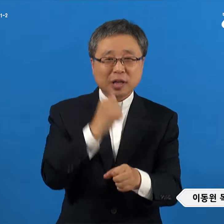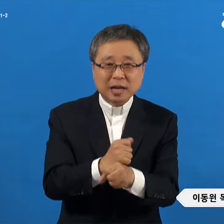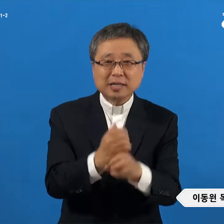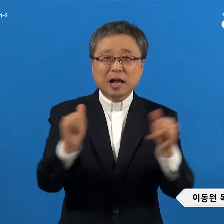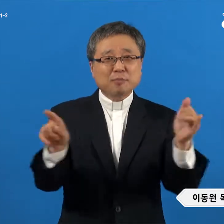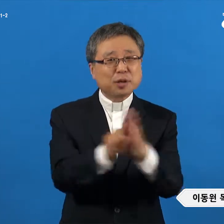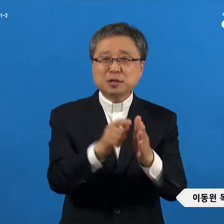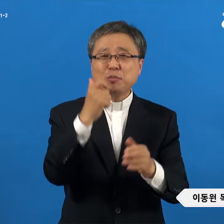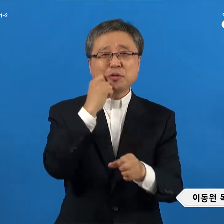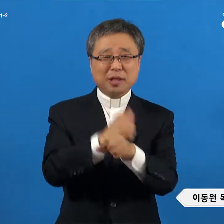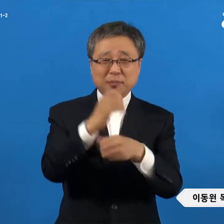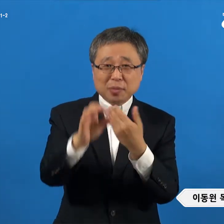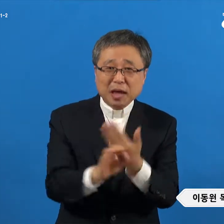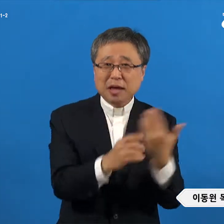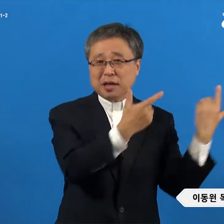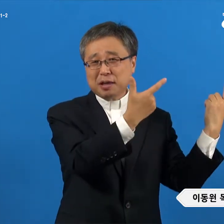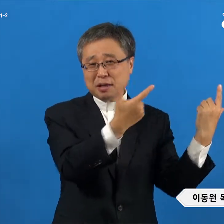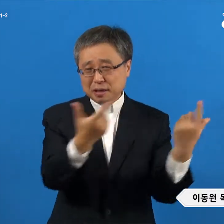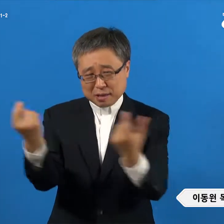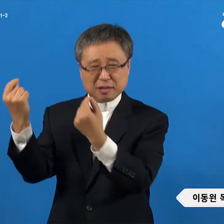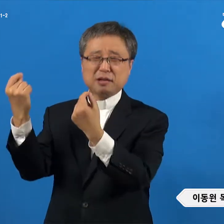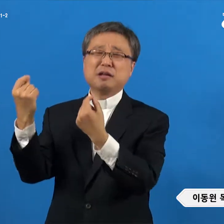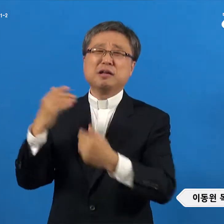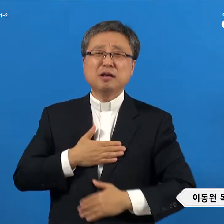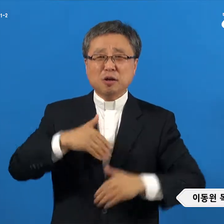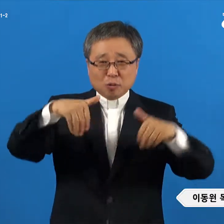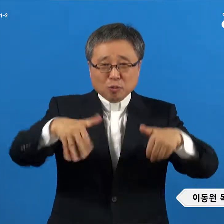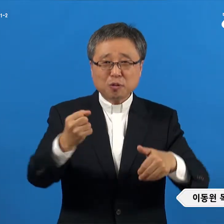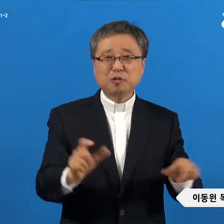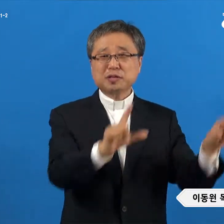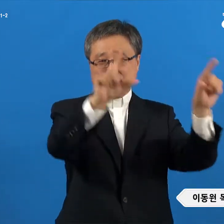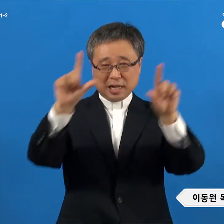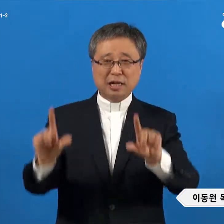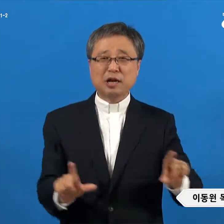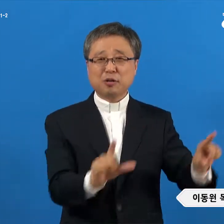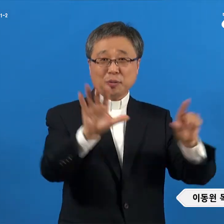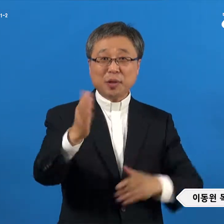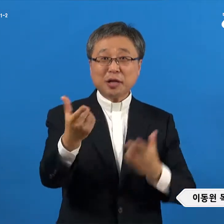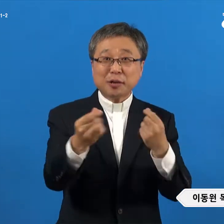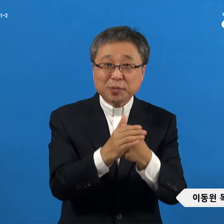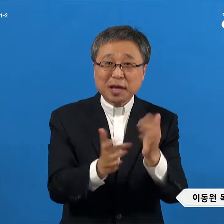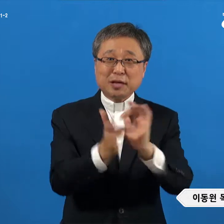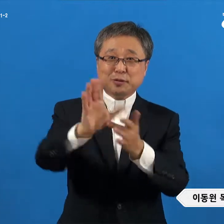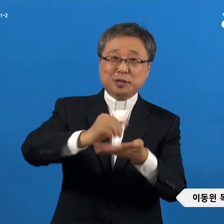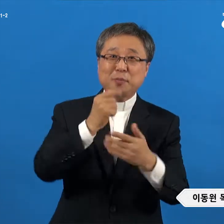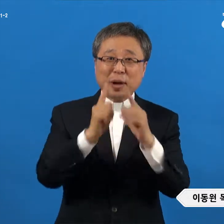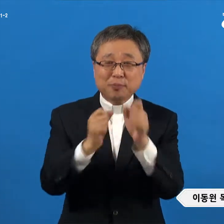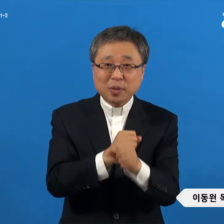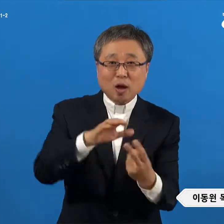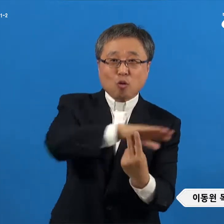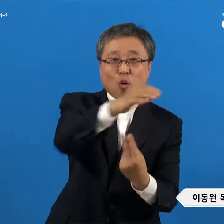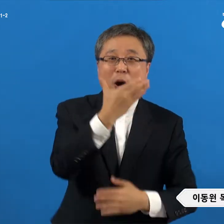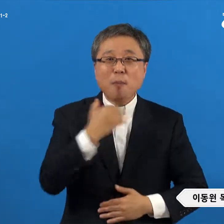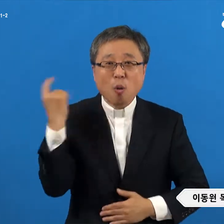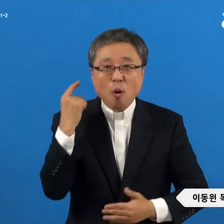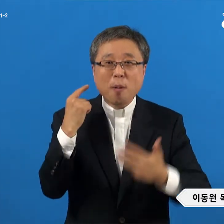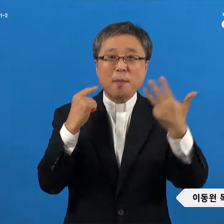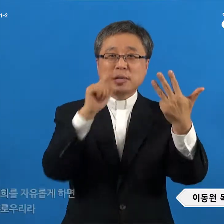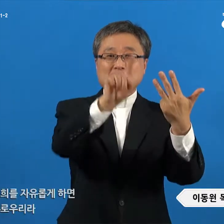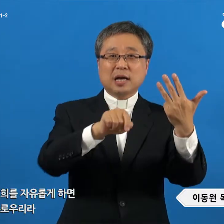못하면 여전히 그는 노예로 살아갈 수밖에 없습니다. 그래서 예수님이 말씀하십니다. 요한복음 8장 36절에서